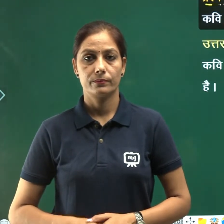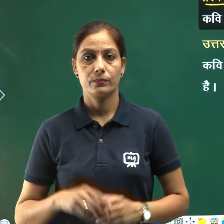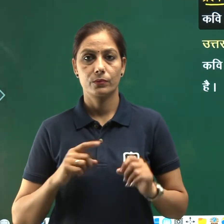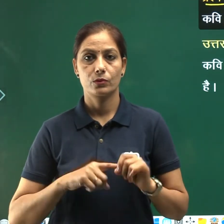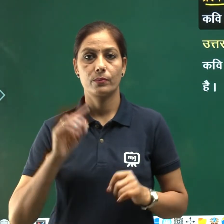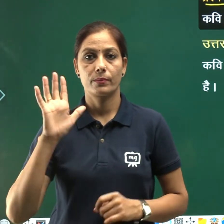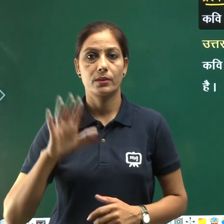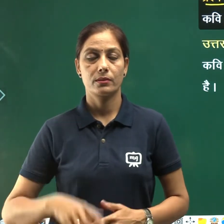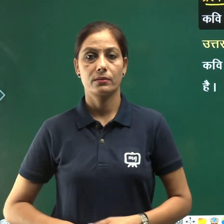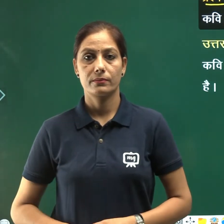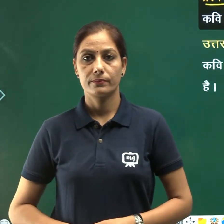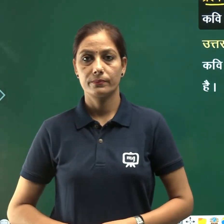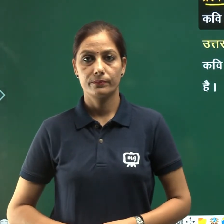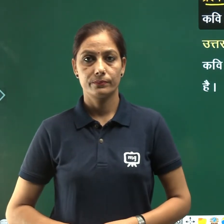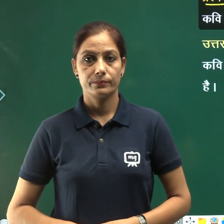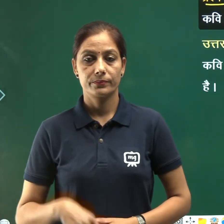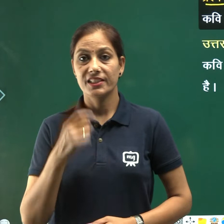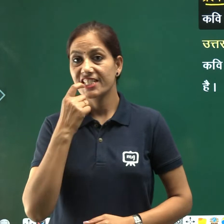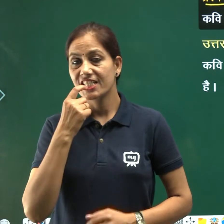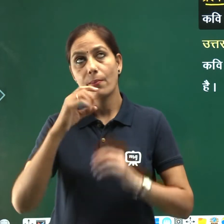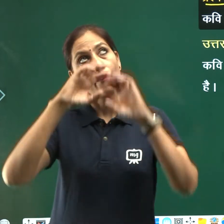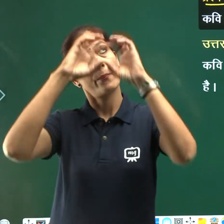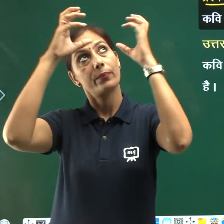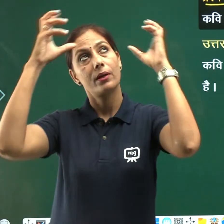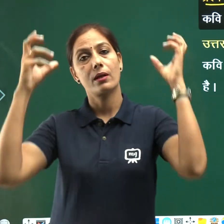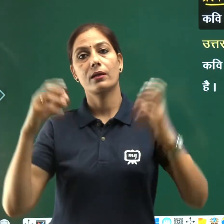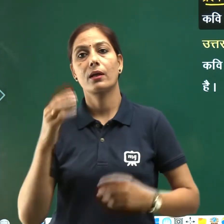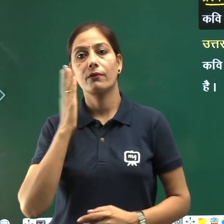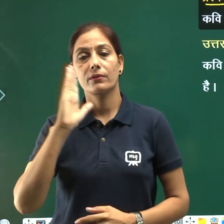प्रश्न 5, बादल राग कविता में